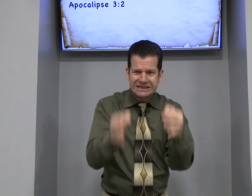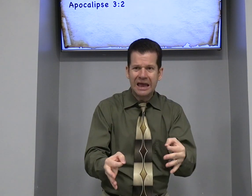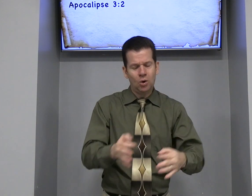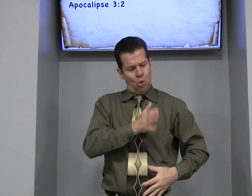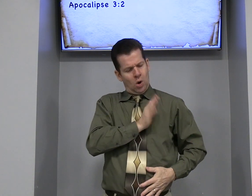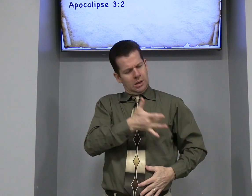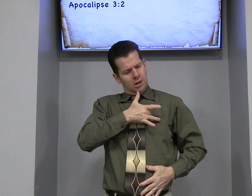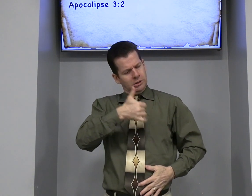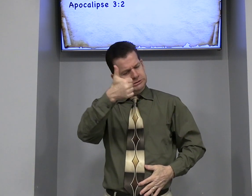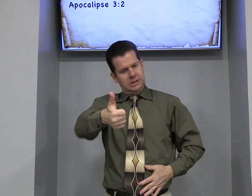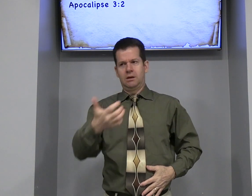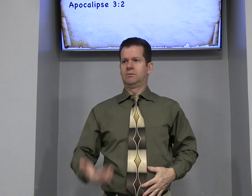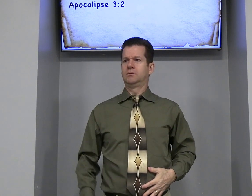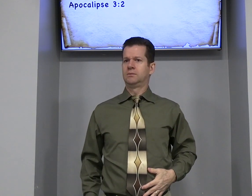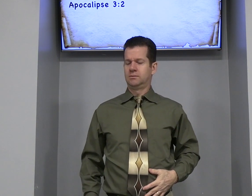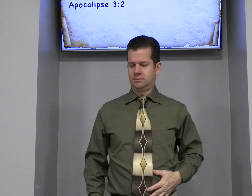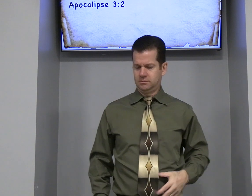boa, fazer certinho, coração